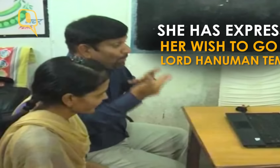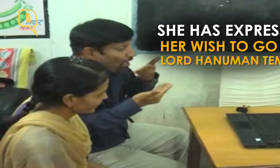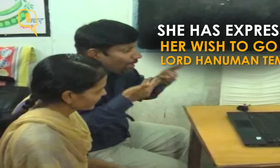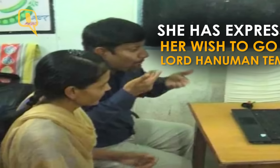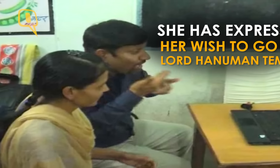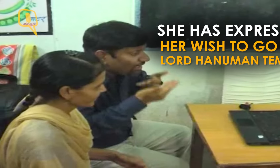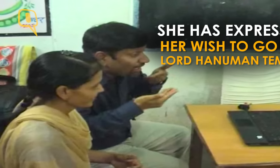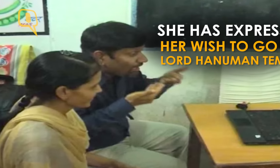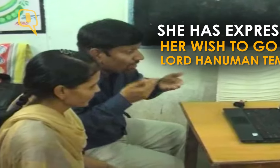ऑन द